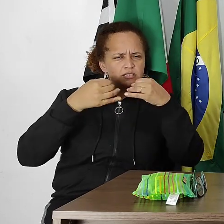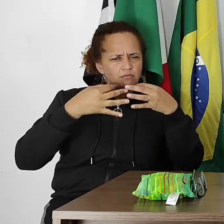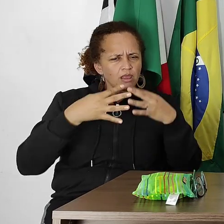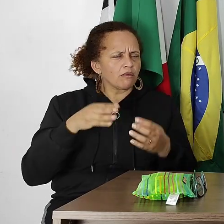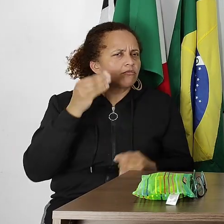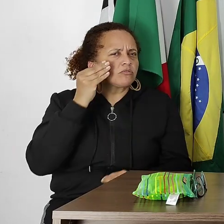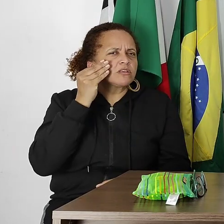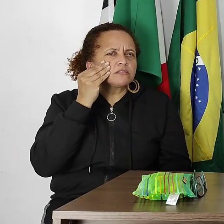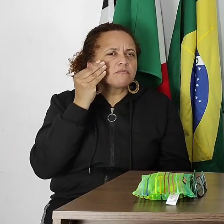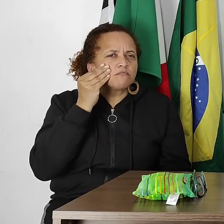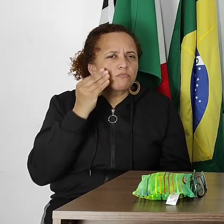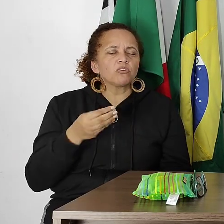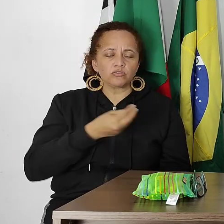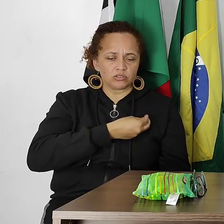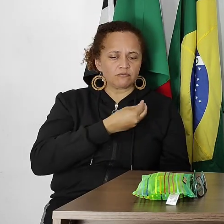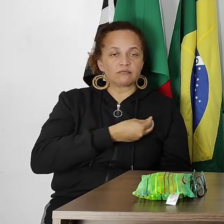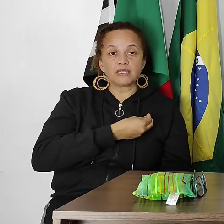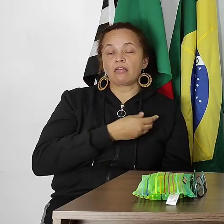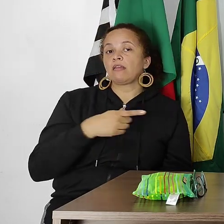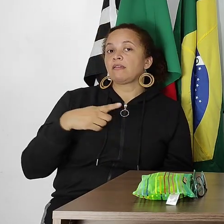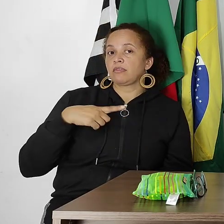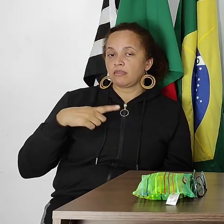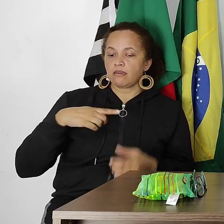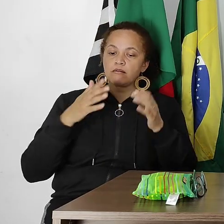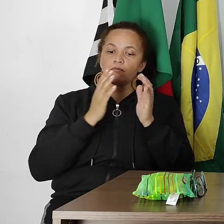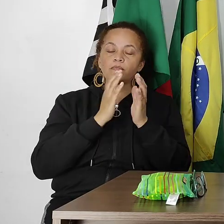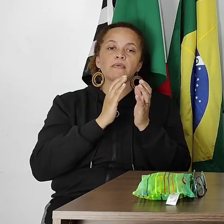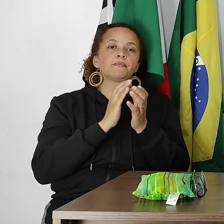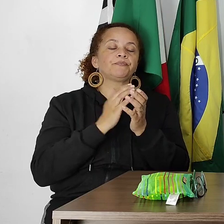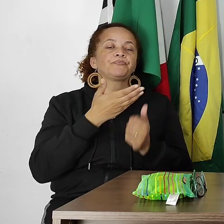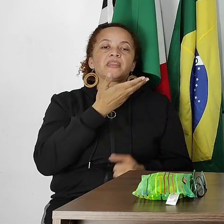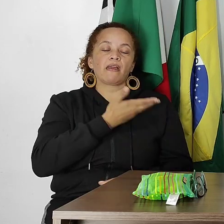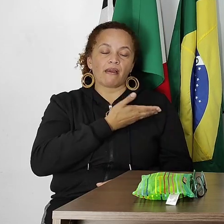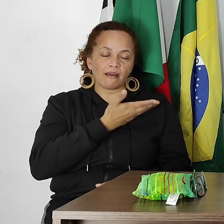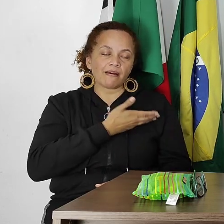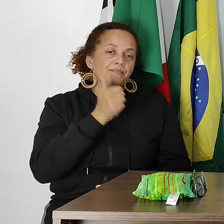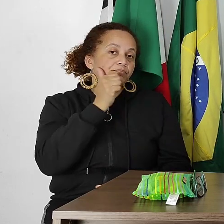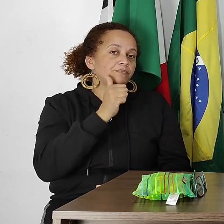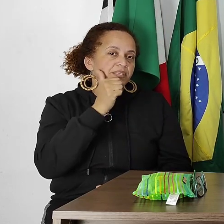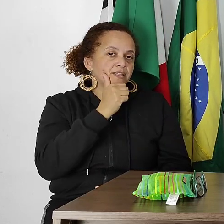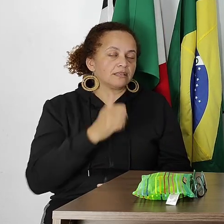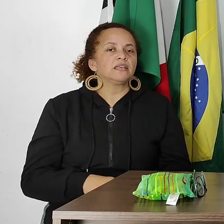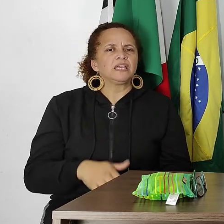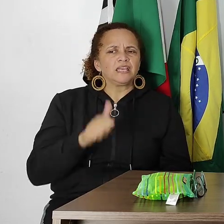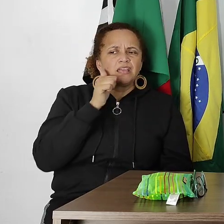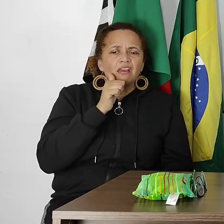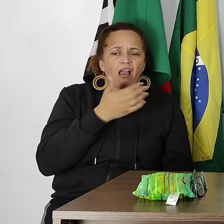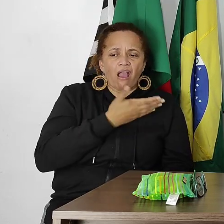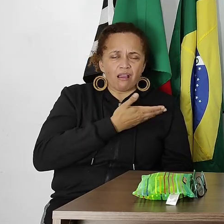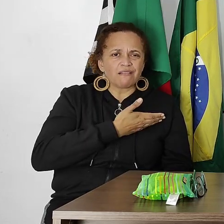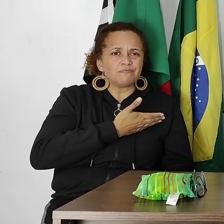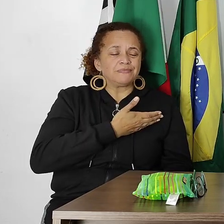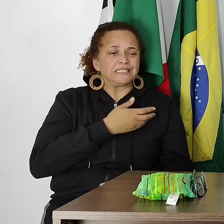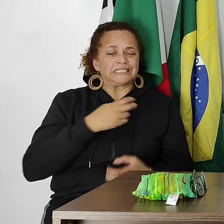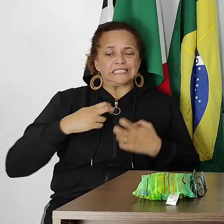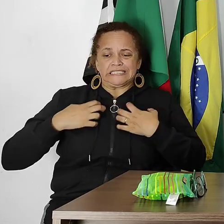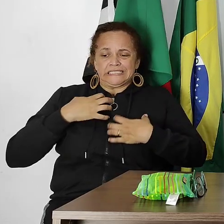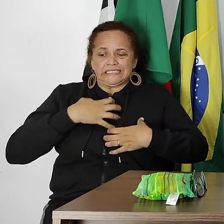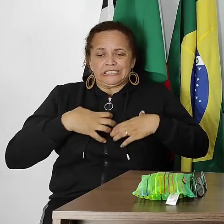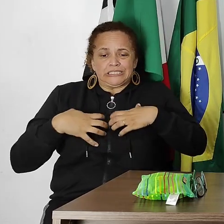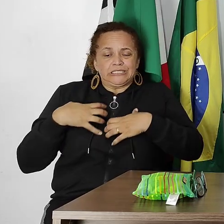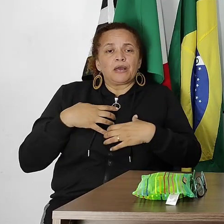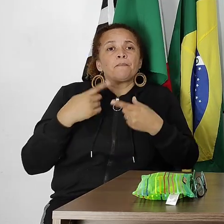tem uma amiga e essa senhora estava desesperada porque ela tinha filhos. Um filho que estava